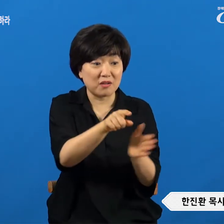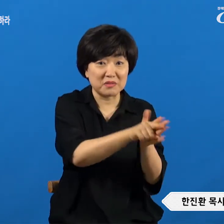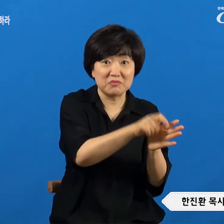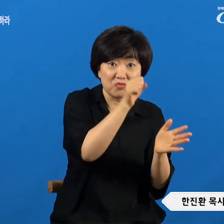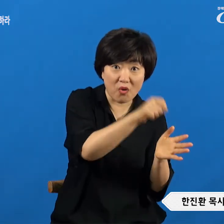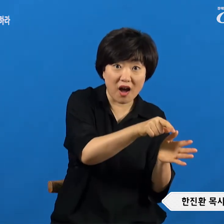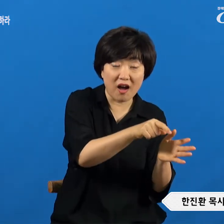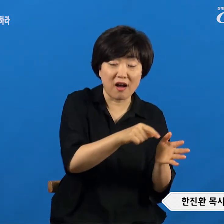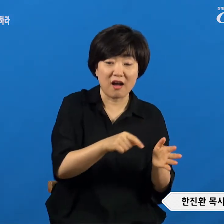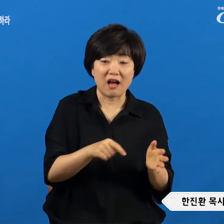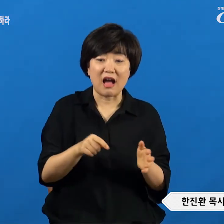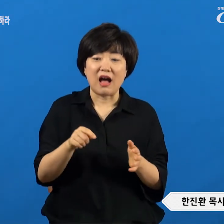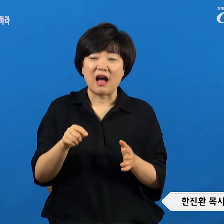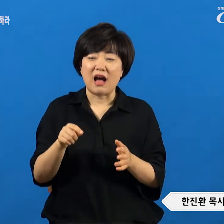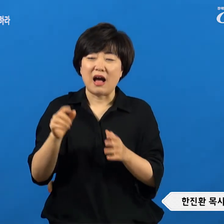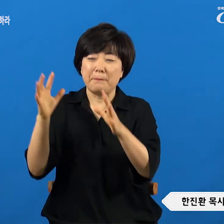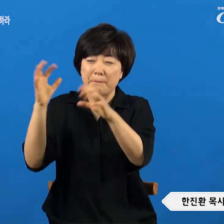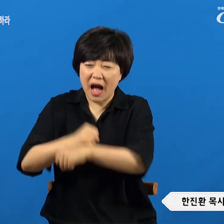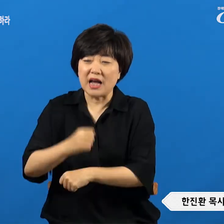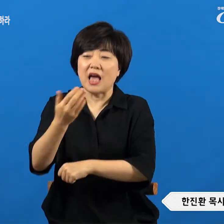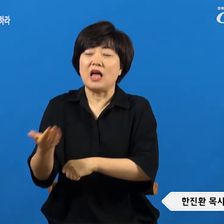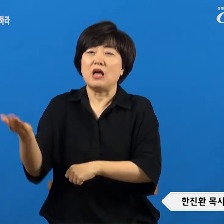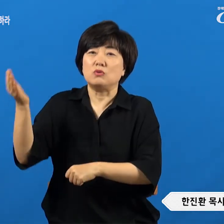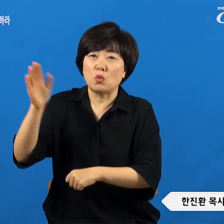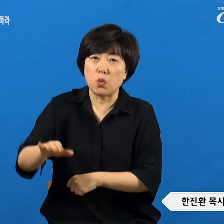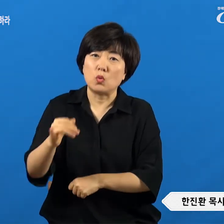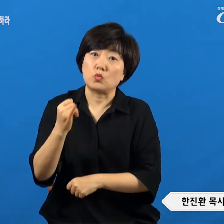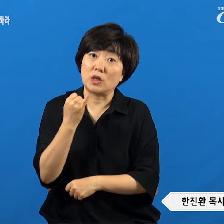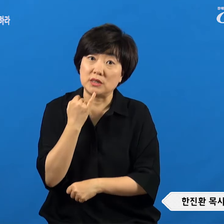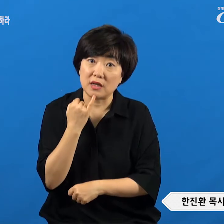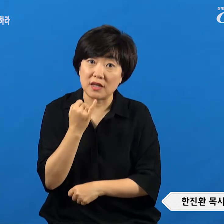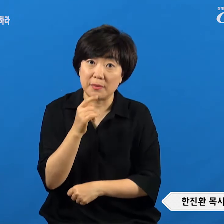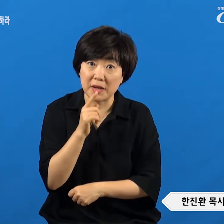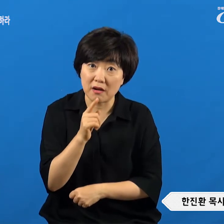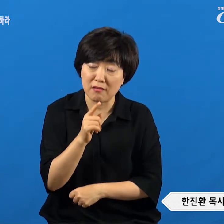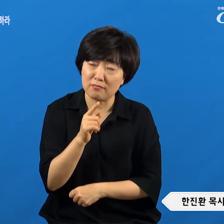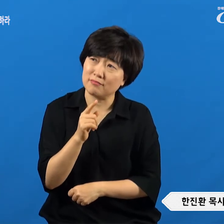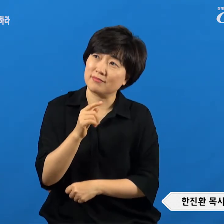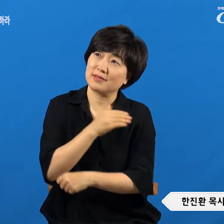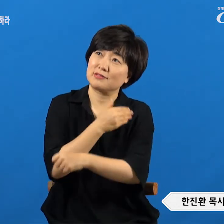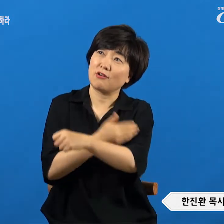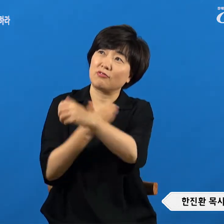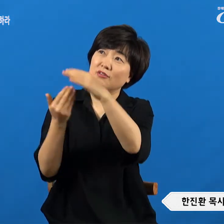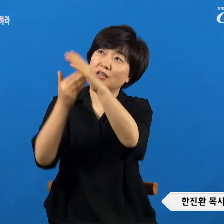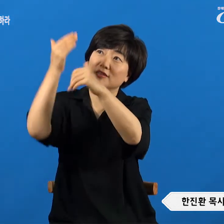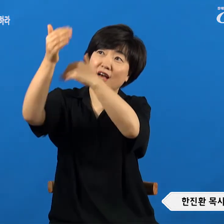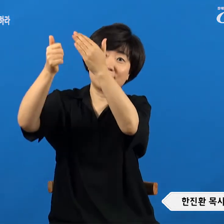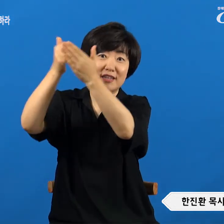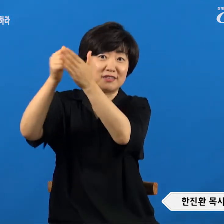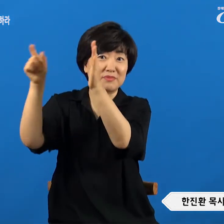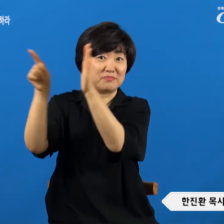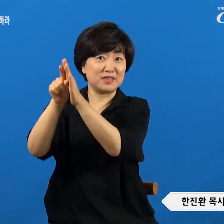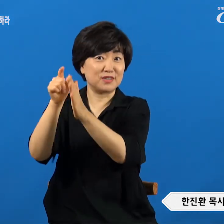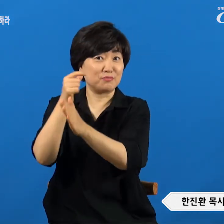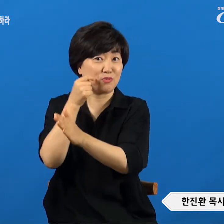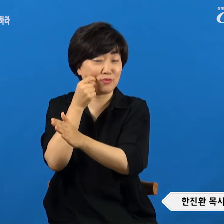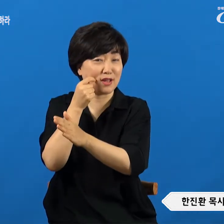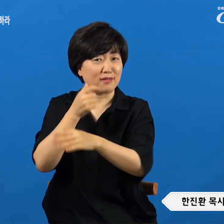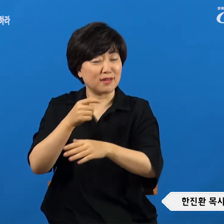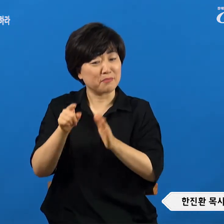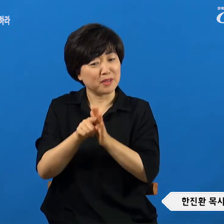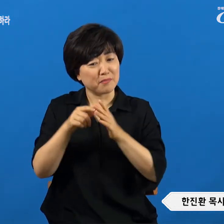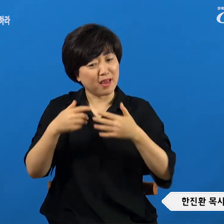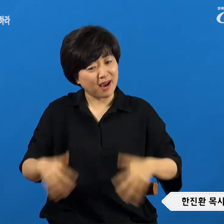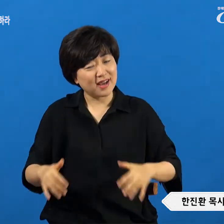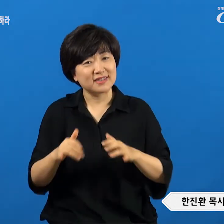그리 아니하실지라도 하면 그건 전능하신 하나님을 제대로 믿지 못하는 믿음이 약한 사람처럼